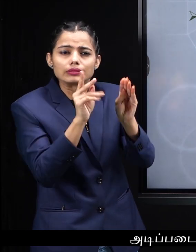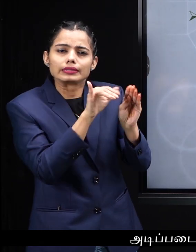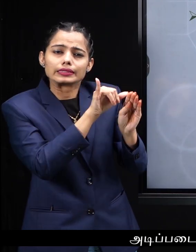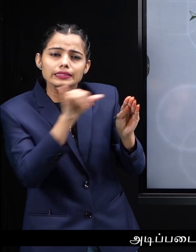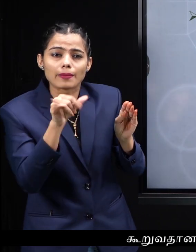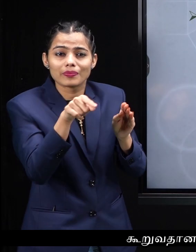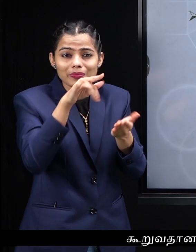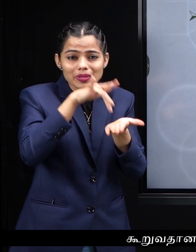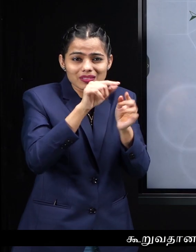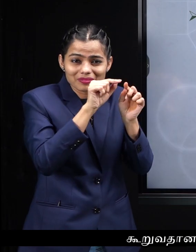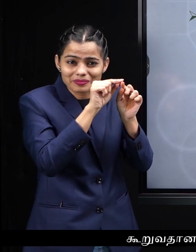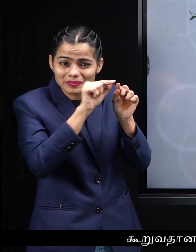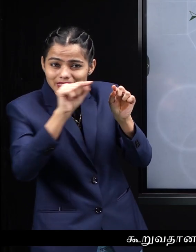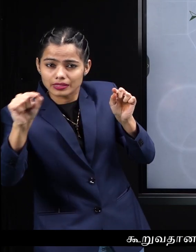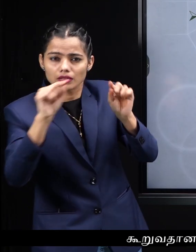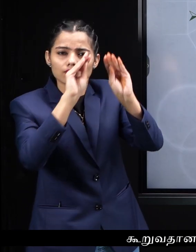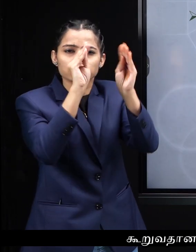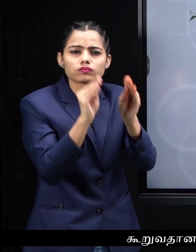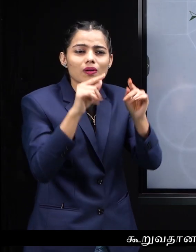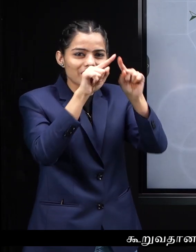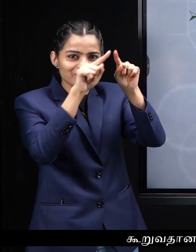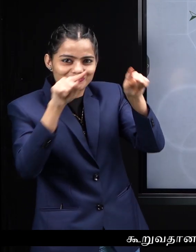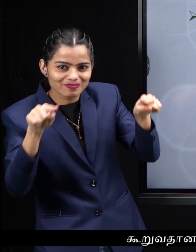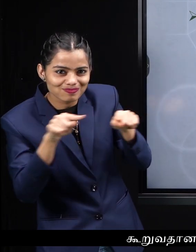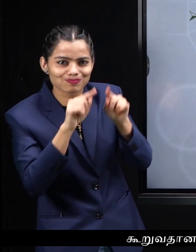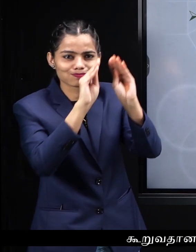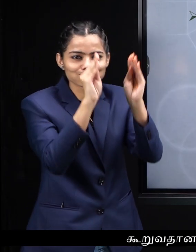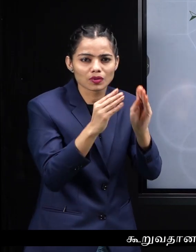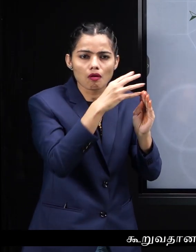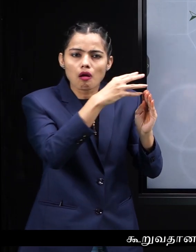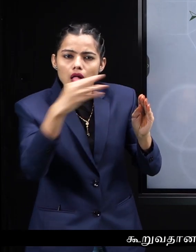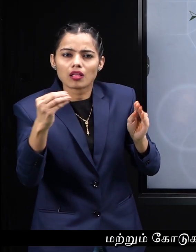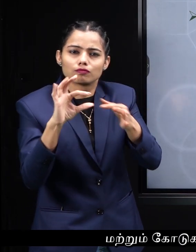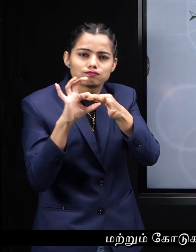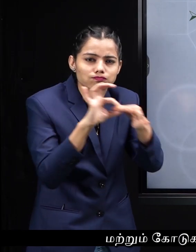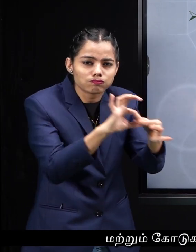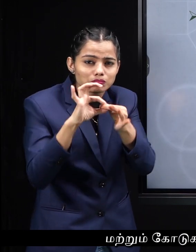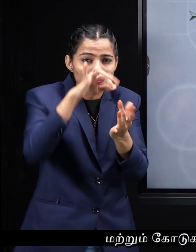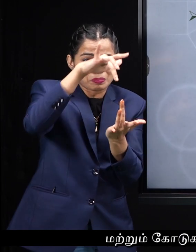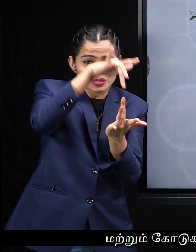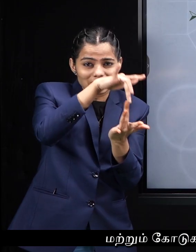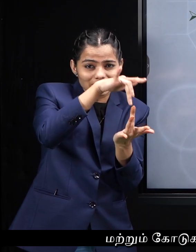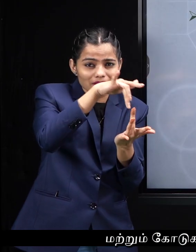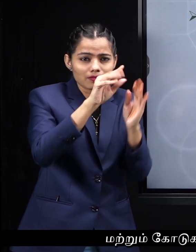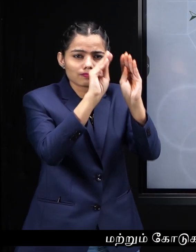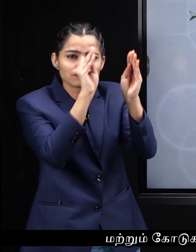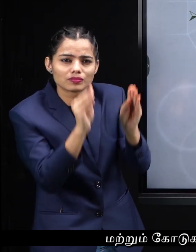இது சமதள வடிவங்கள் மற்றும் திடமான வடிவங்கள் மற்றும் கோடுகள், புள்ளிகள் மற்றும் மேற்பரப்புகளின் அடிப்படையில்